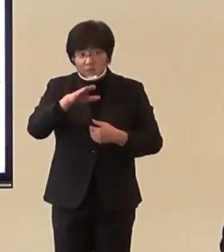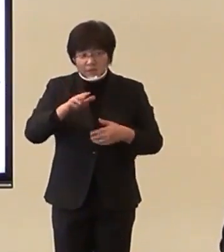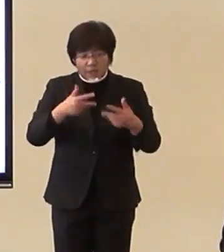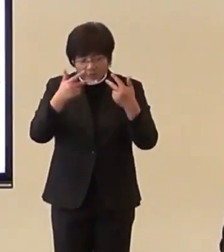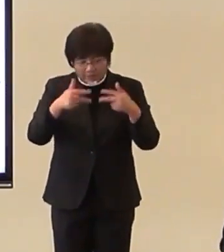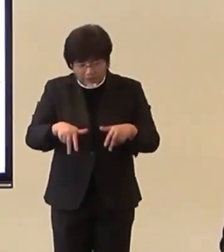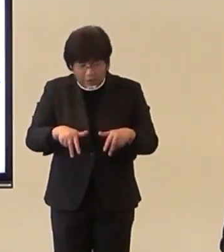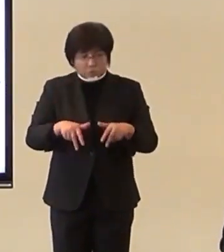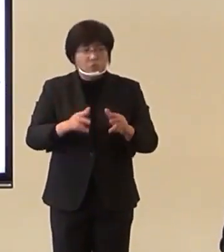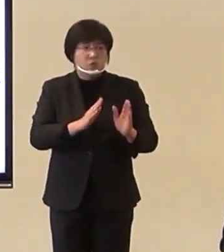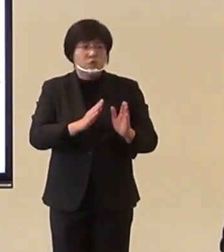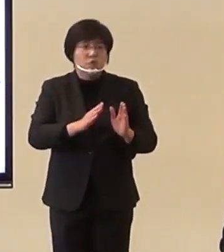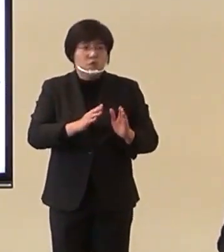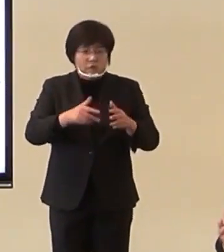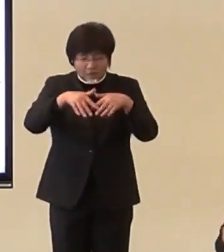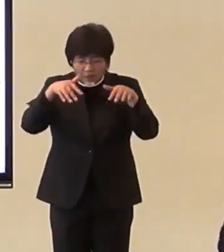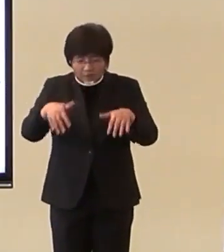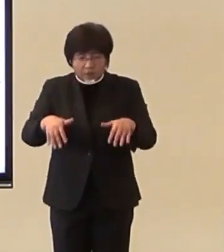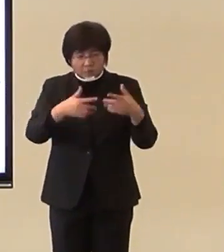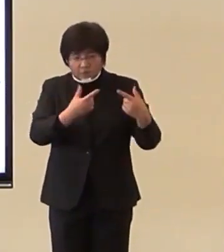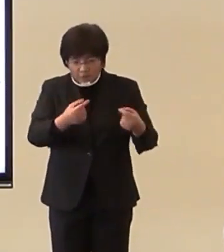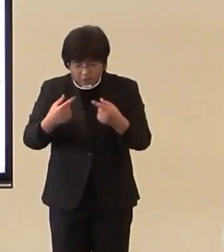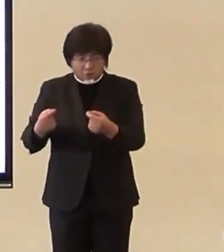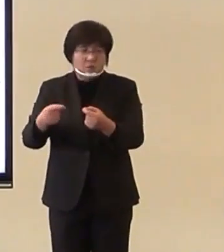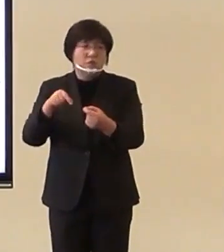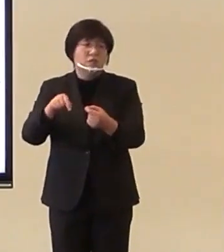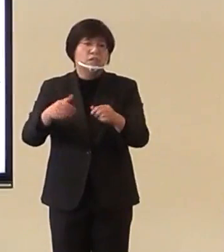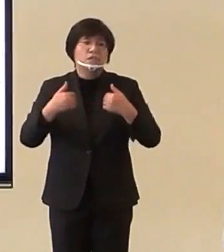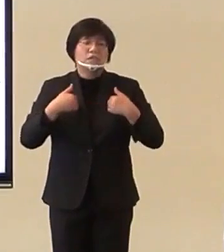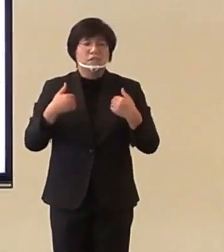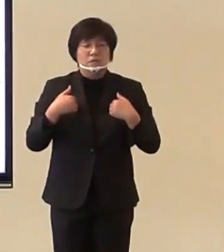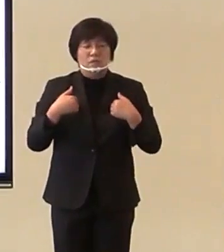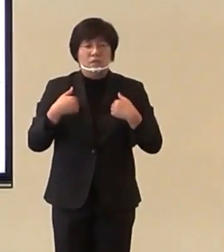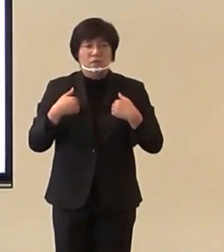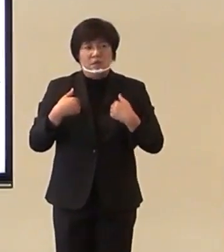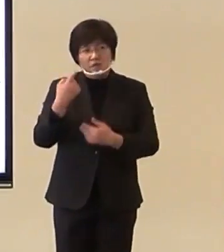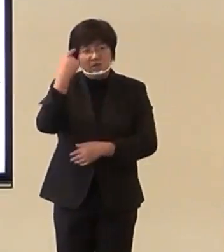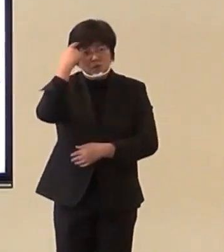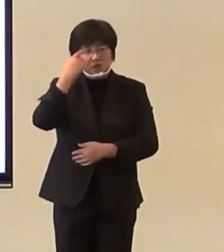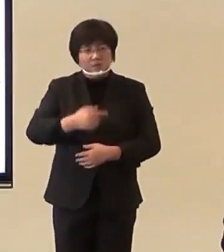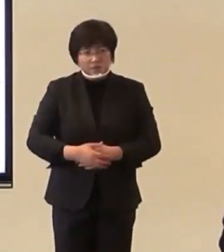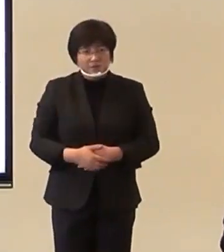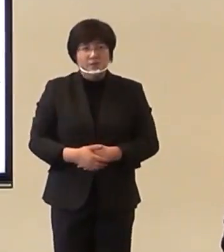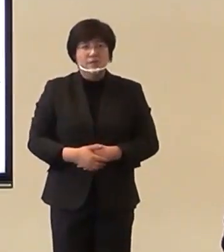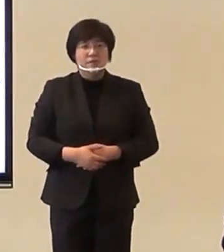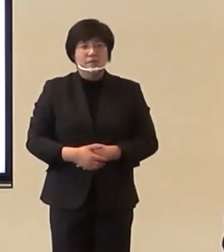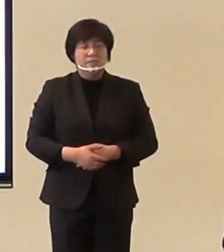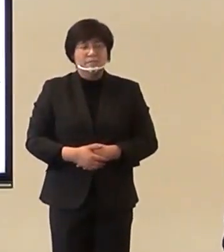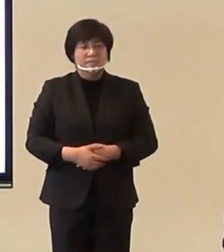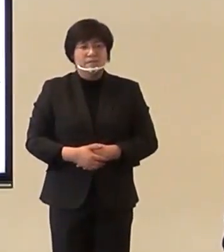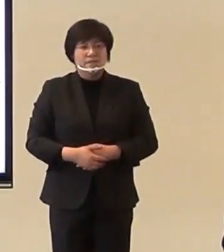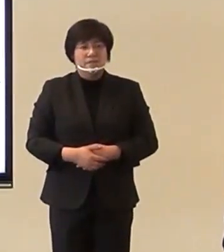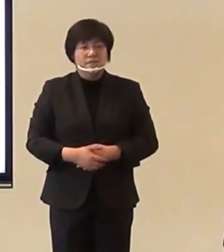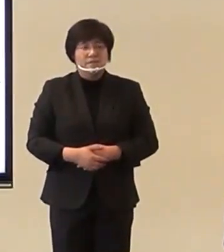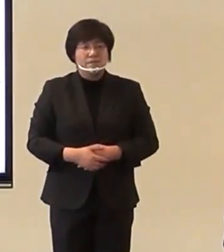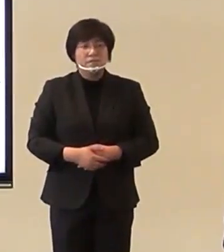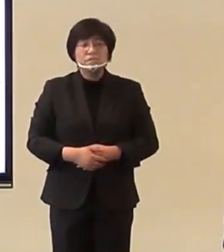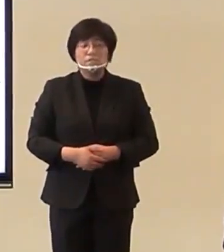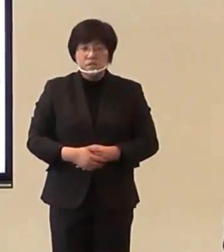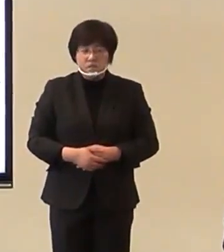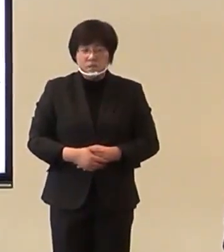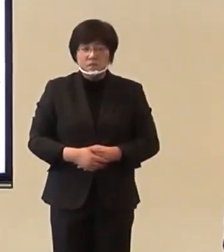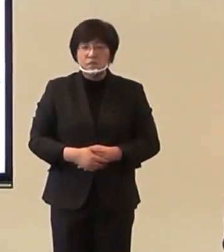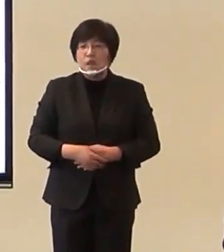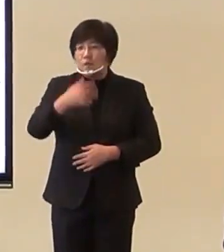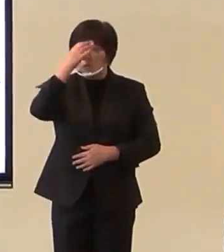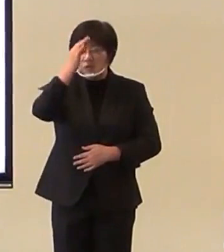ないといけないということでね、そこの仕組みもしっかり入れましょうというお話だと思います。 ありがとうございます。大